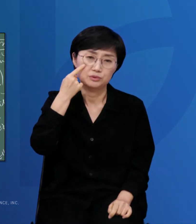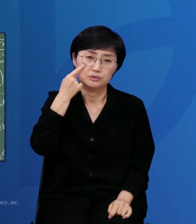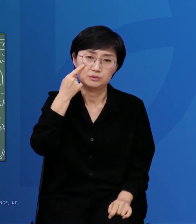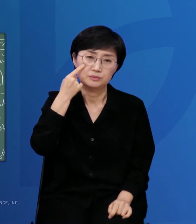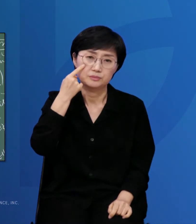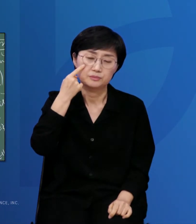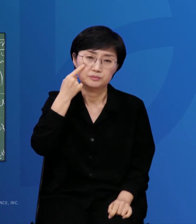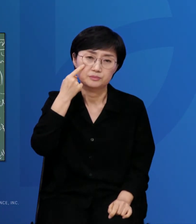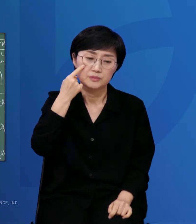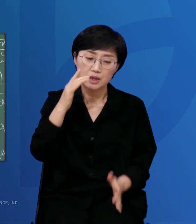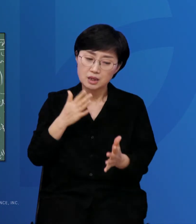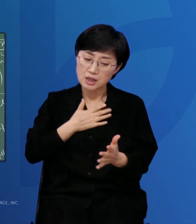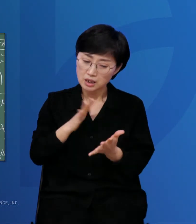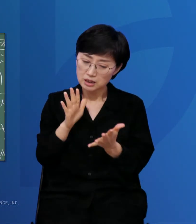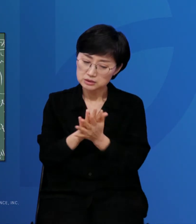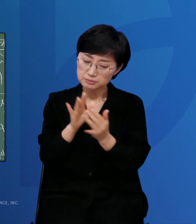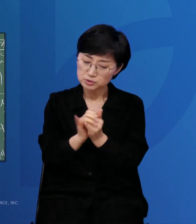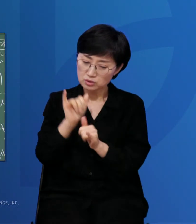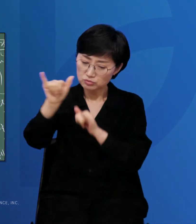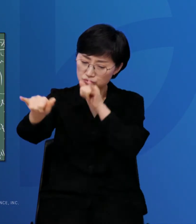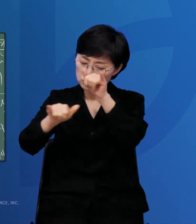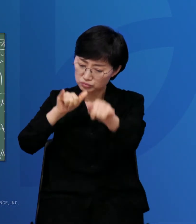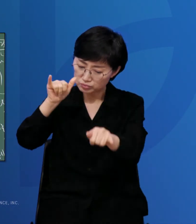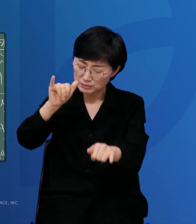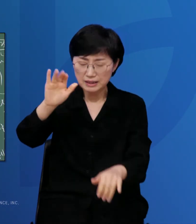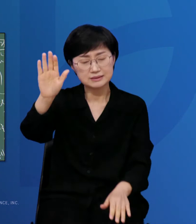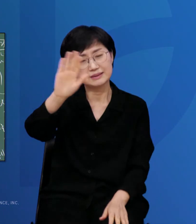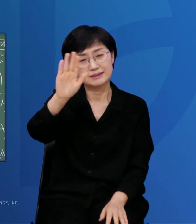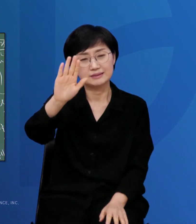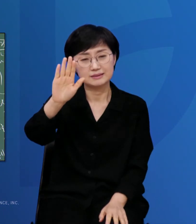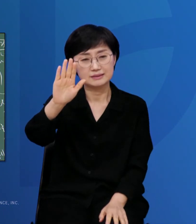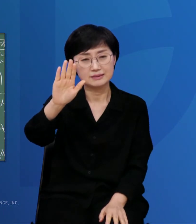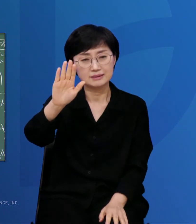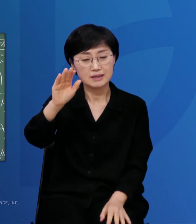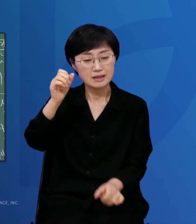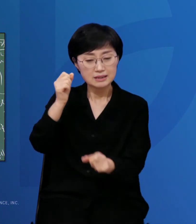어떠면 나갈 필요 없어. 나가 있는 선교사도 주세요. 그게 제일 빠르고요.